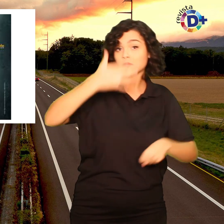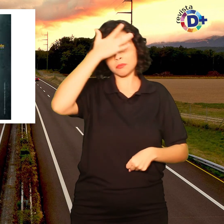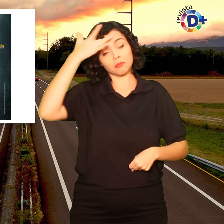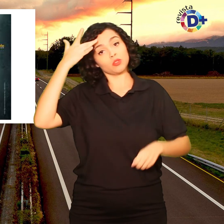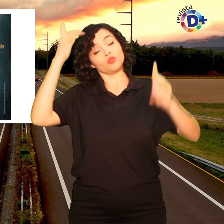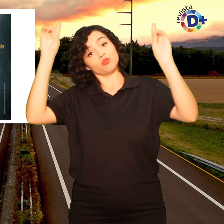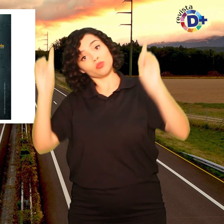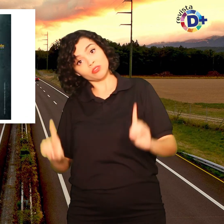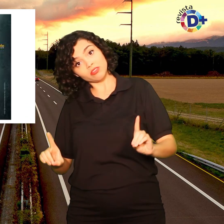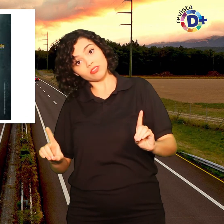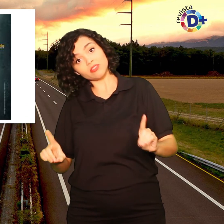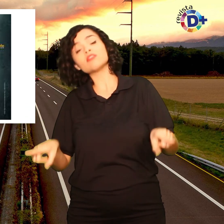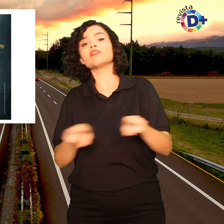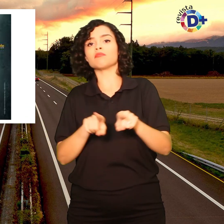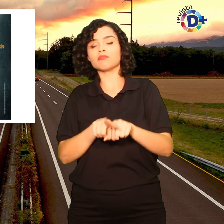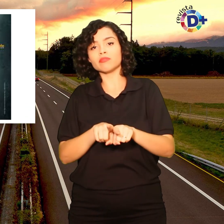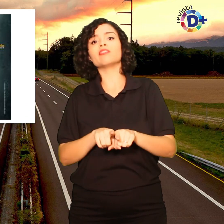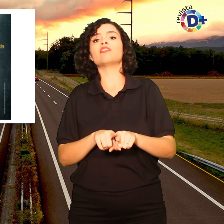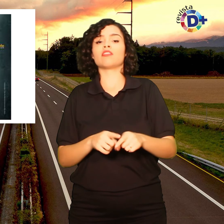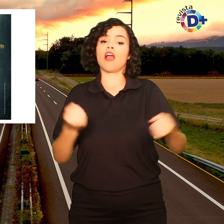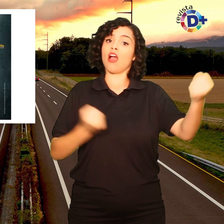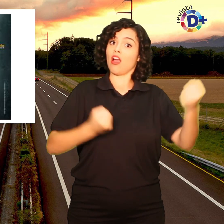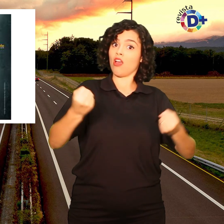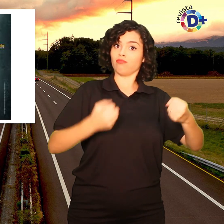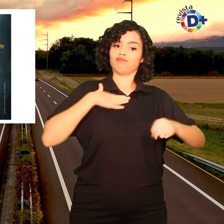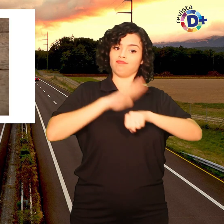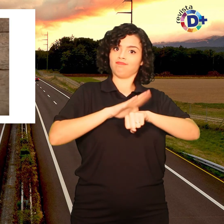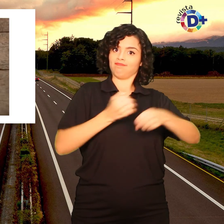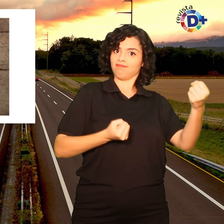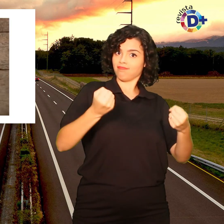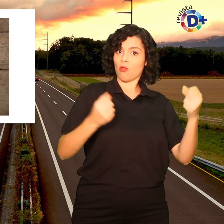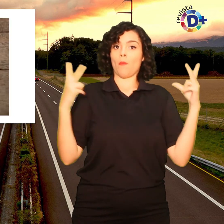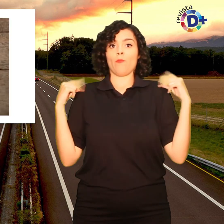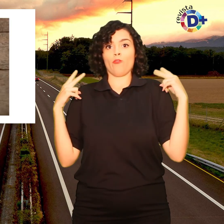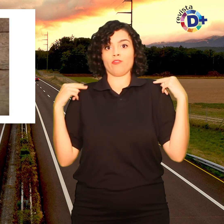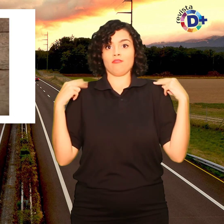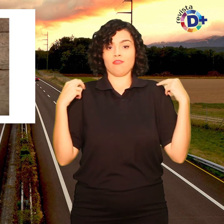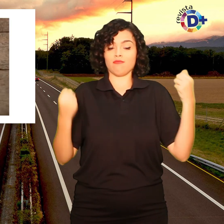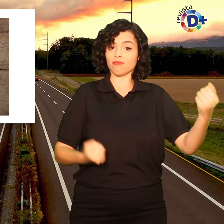pessoas com deficiência e motoristas de carro ônibus e caminhão